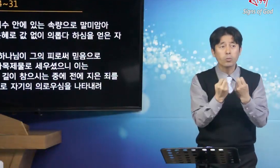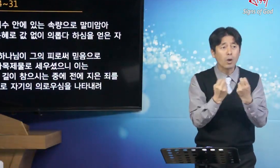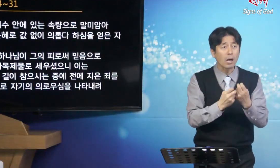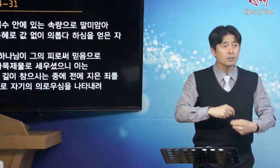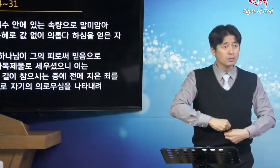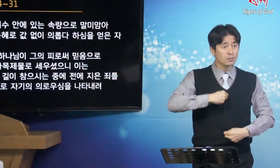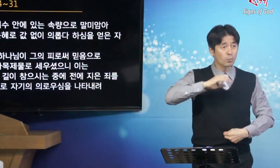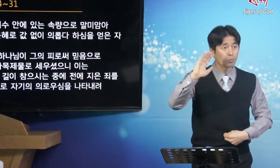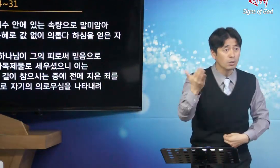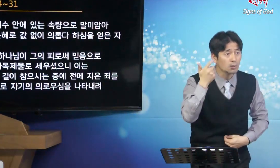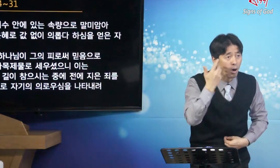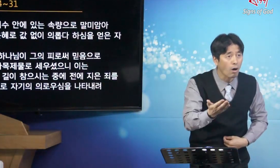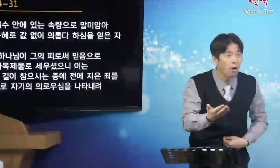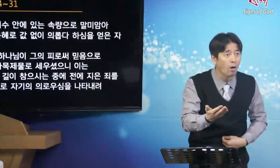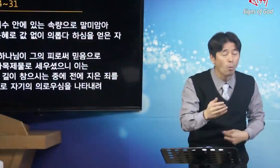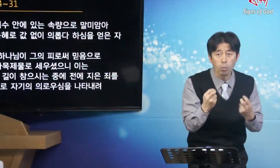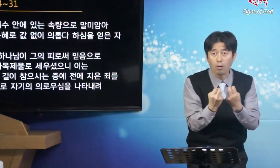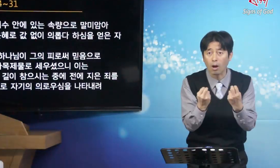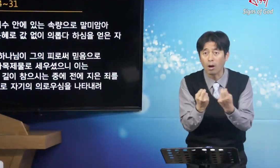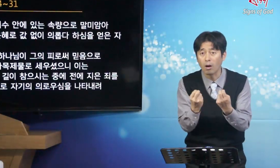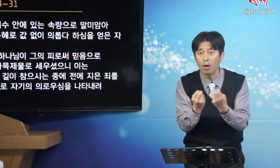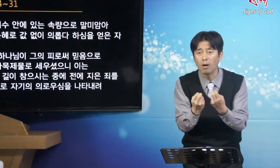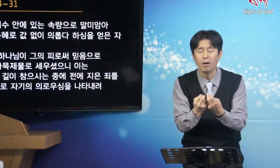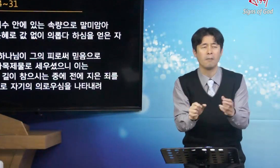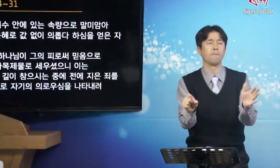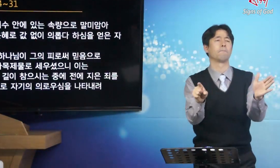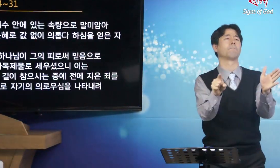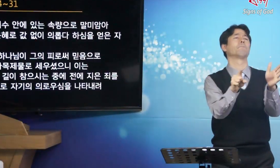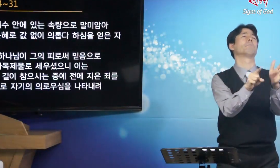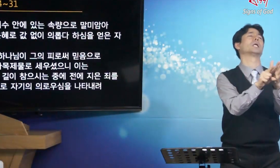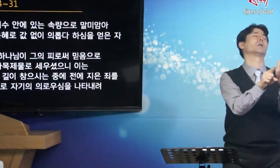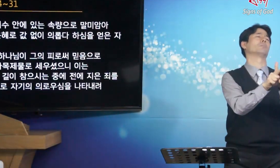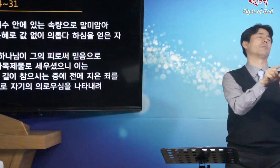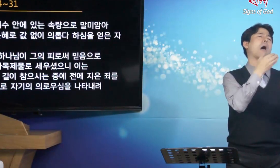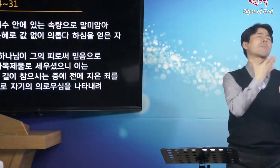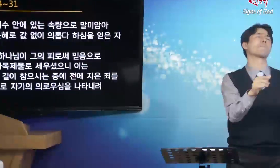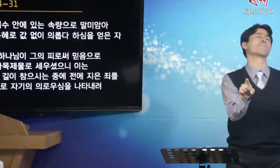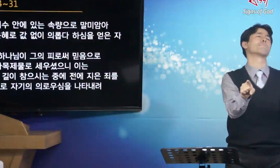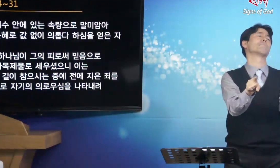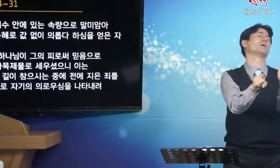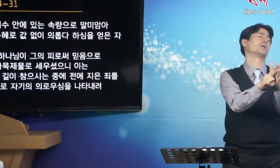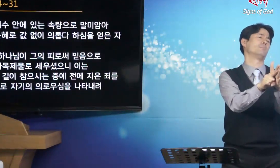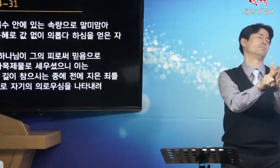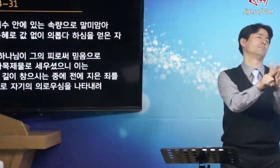의로움을 선포하셨습니다. 그가 어떻게 의로운 자가 될 수 있었습니까?